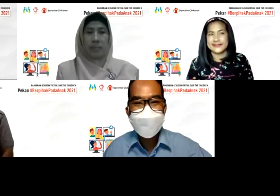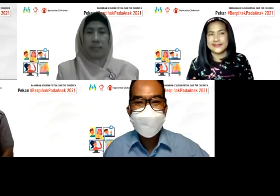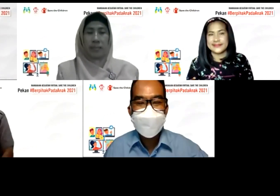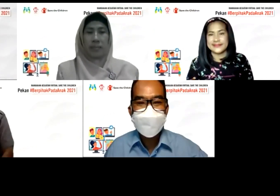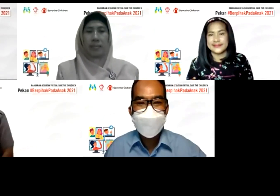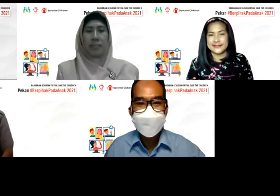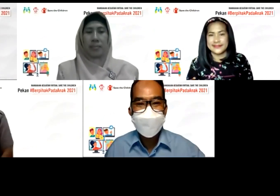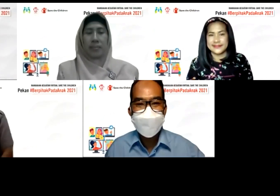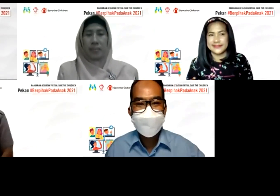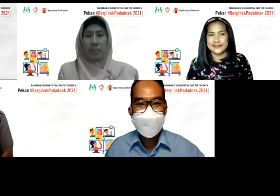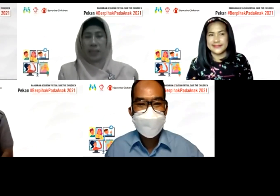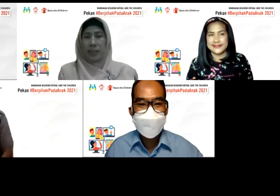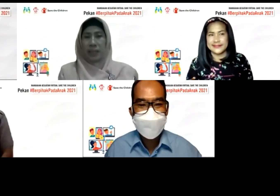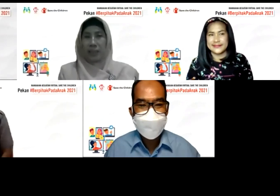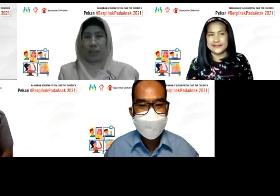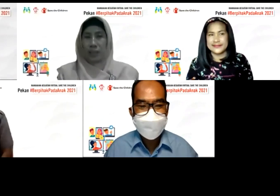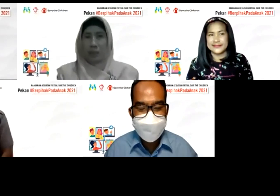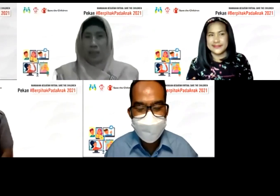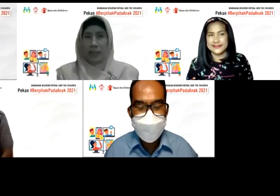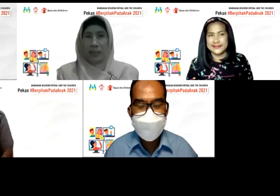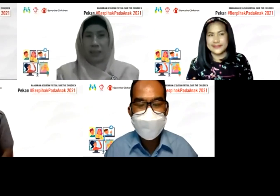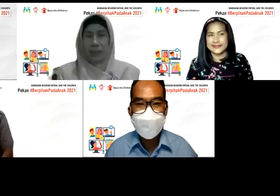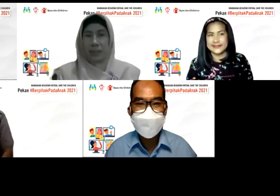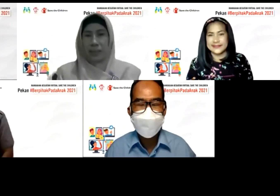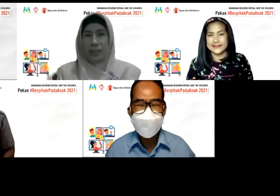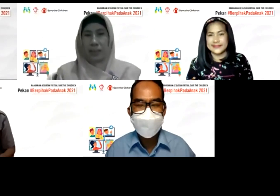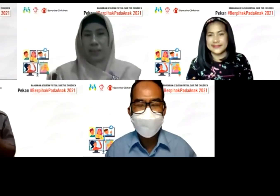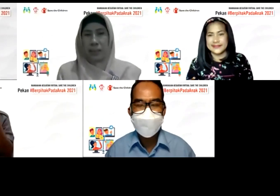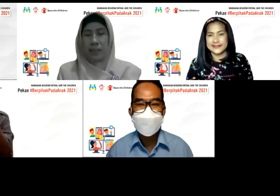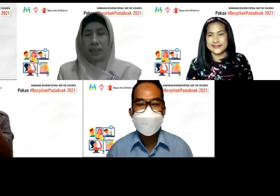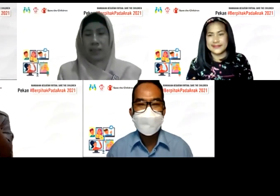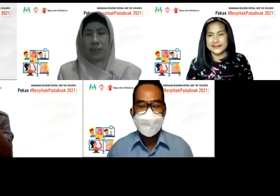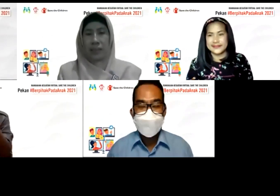Baik, dengan demikian berakhir pula webinar sesi kedua hari ini dalam